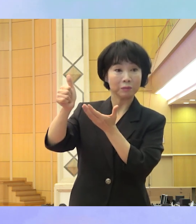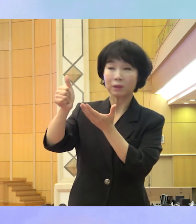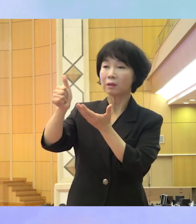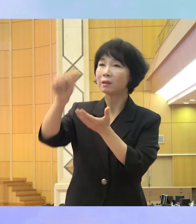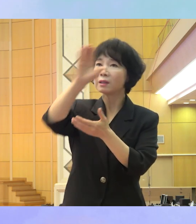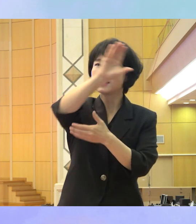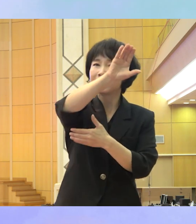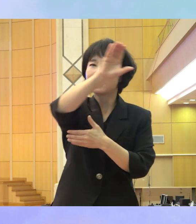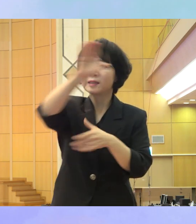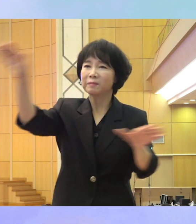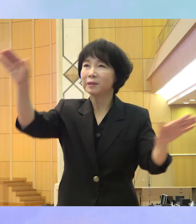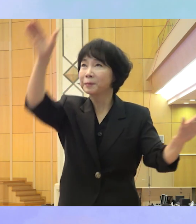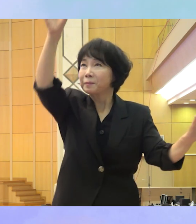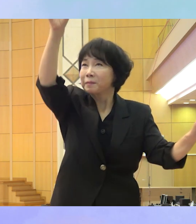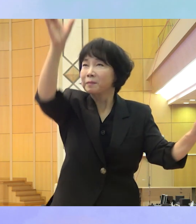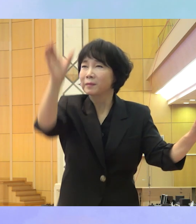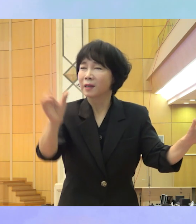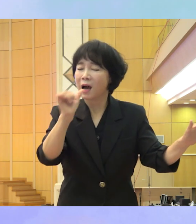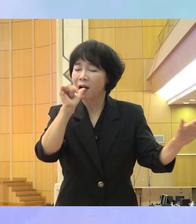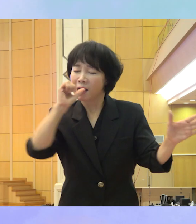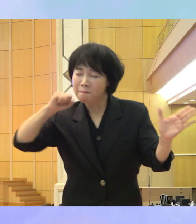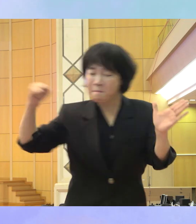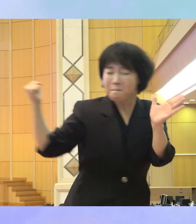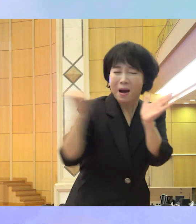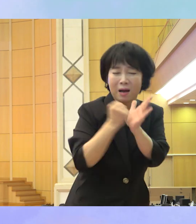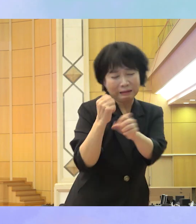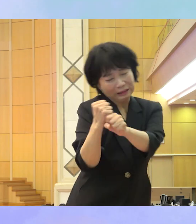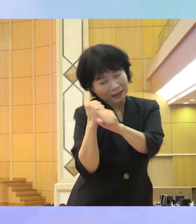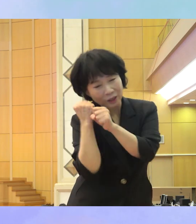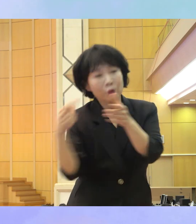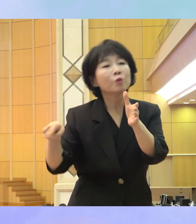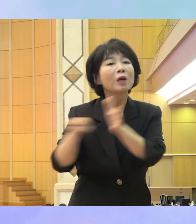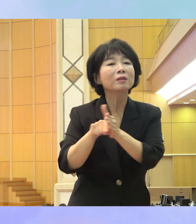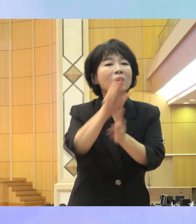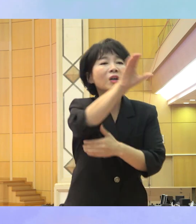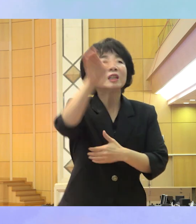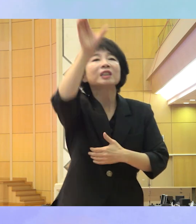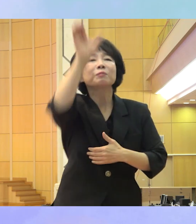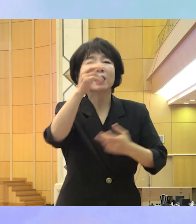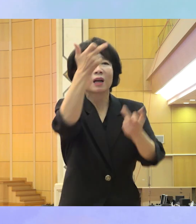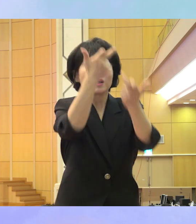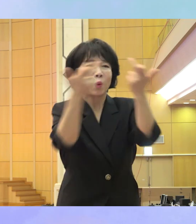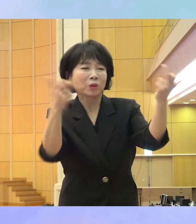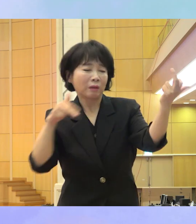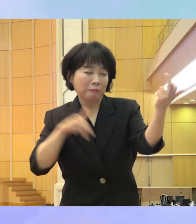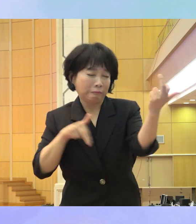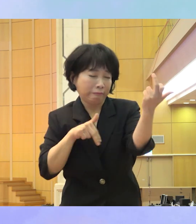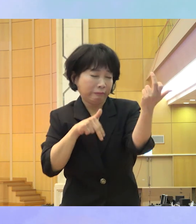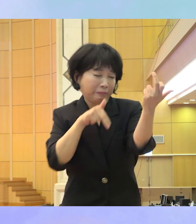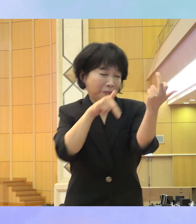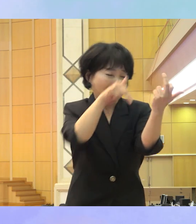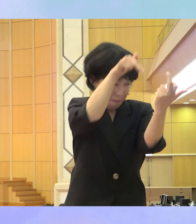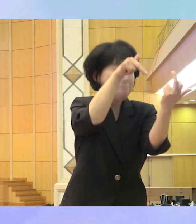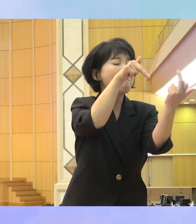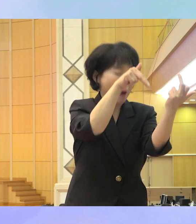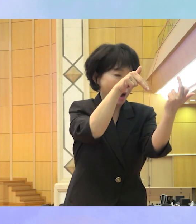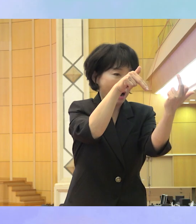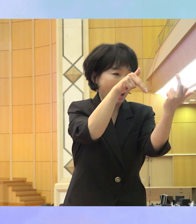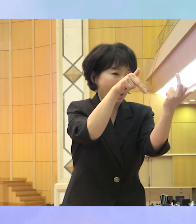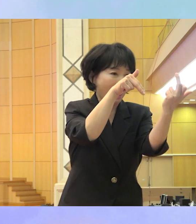십자가 지기 위해서 겟세마네 동산에 올라가서 기도할 때에도 보면